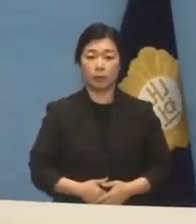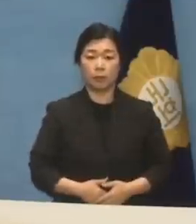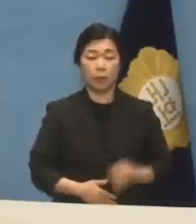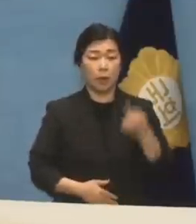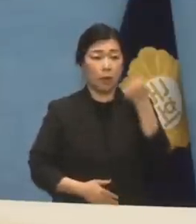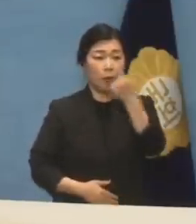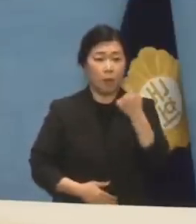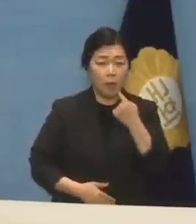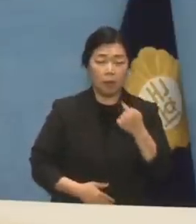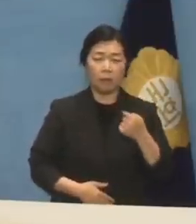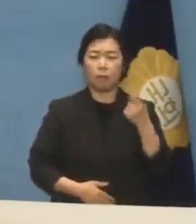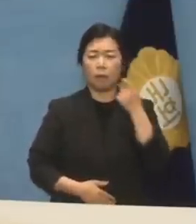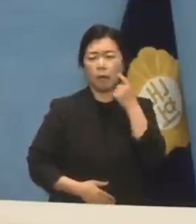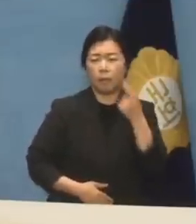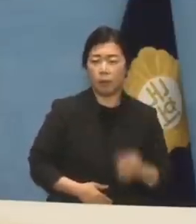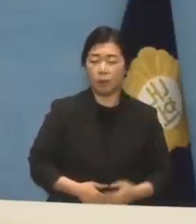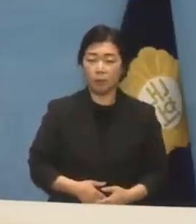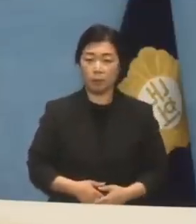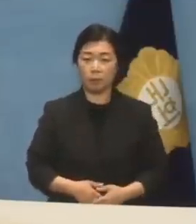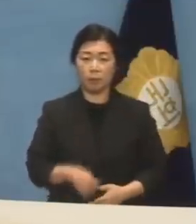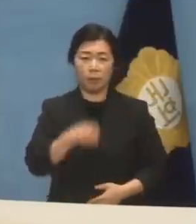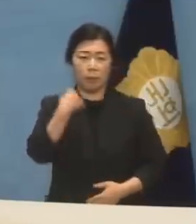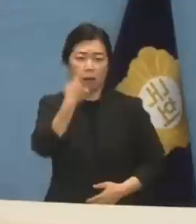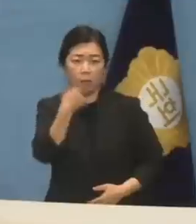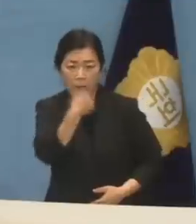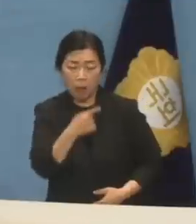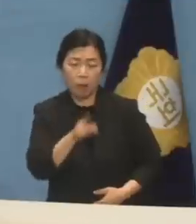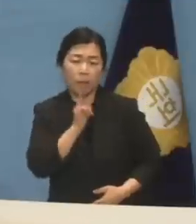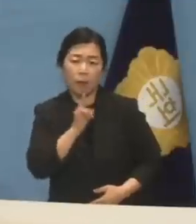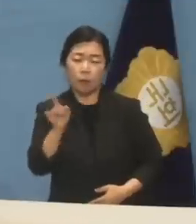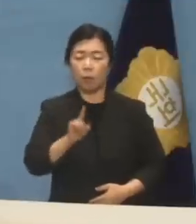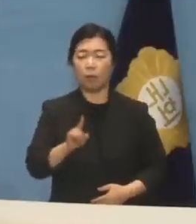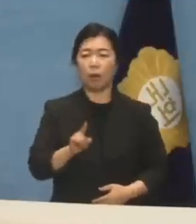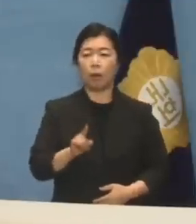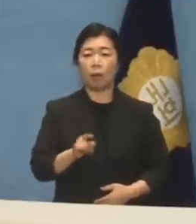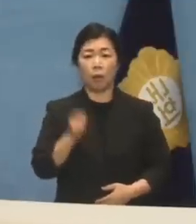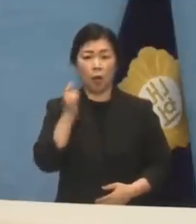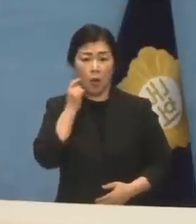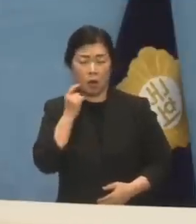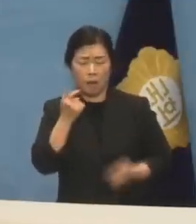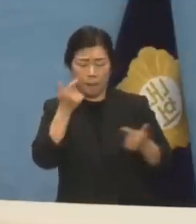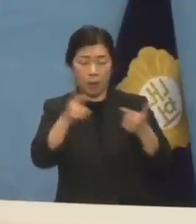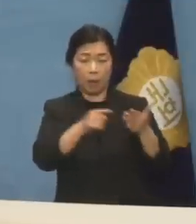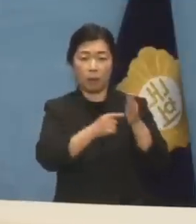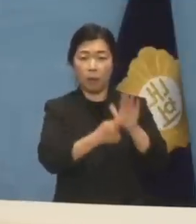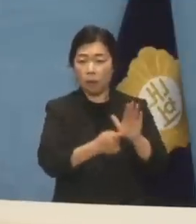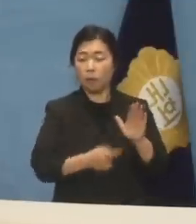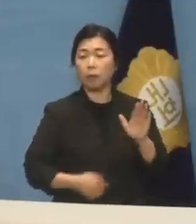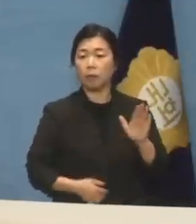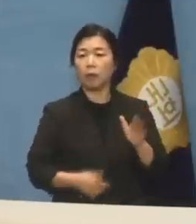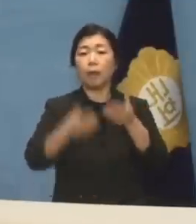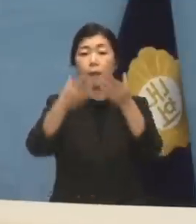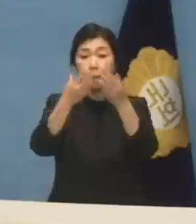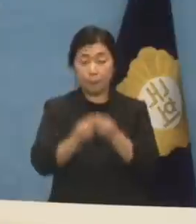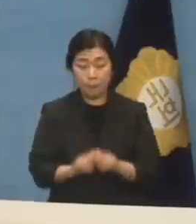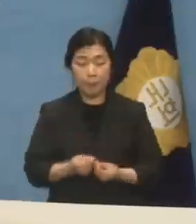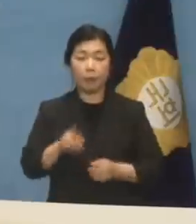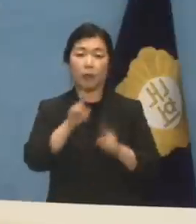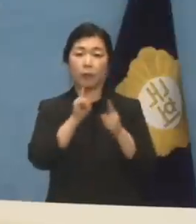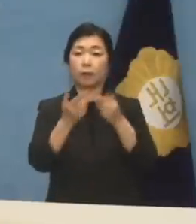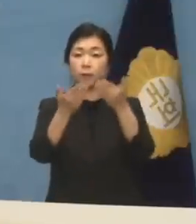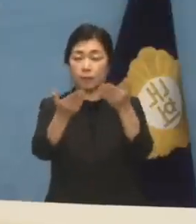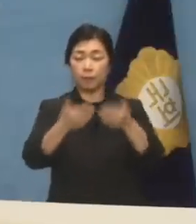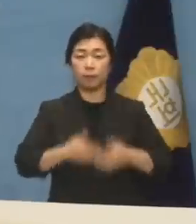입만 열면 거짓말이었고 그 거짓말 상당 부분이 밝혀졌습니다. 비근한 예를 하나